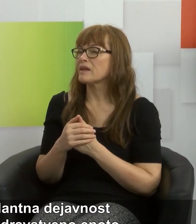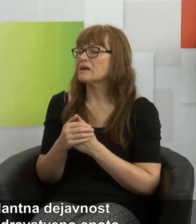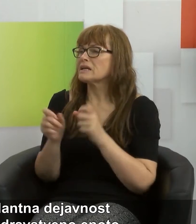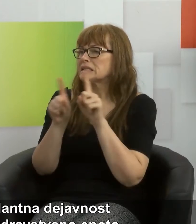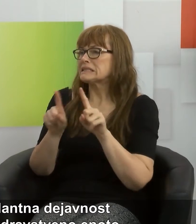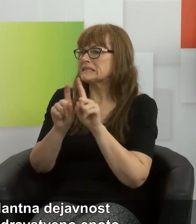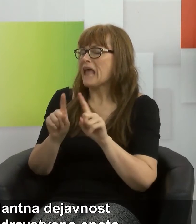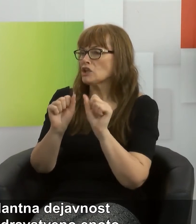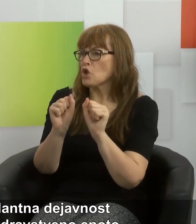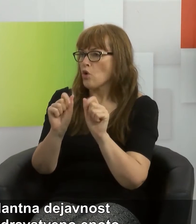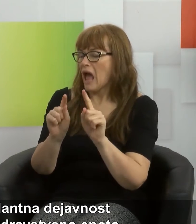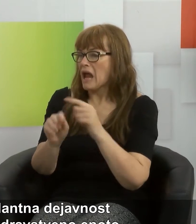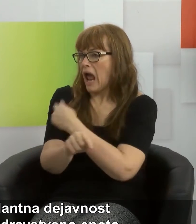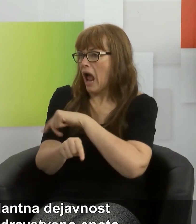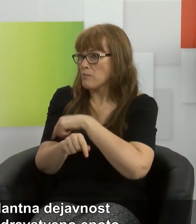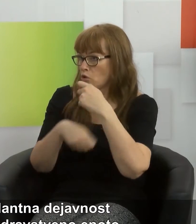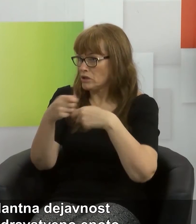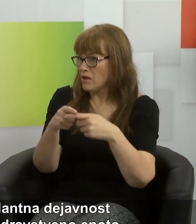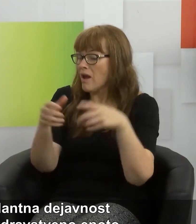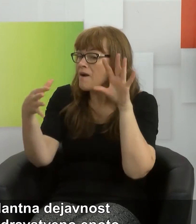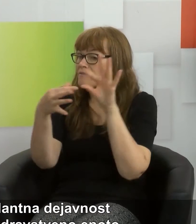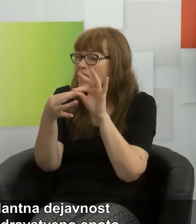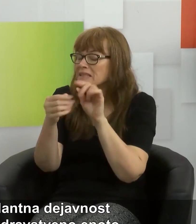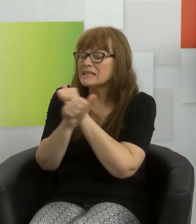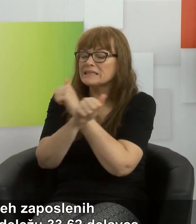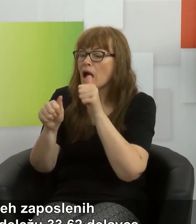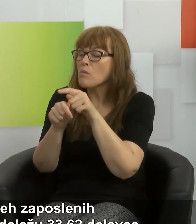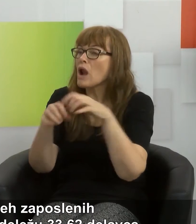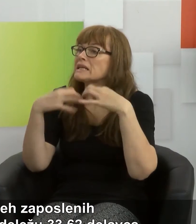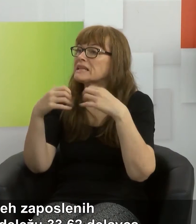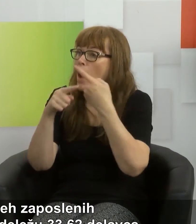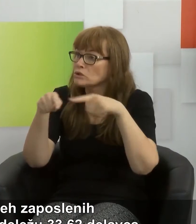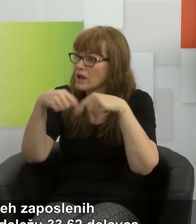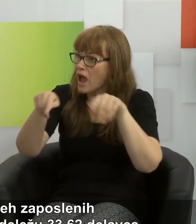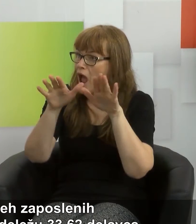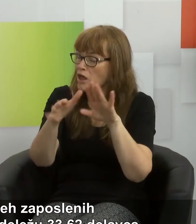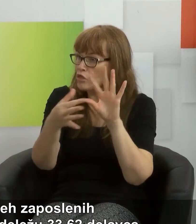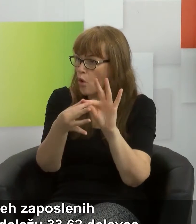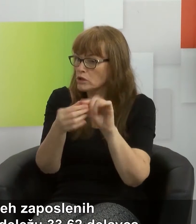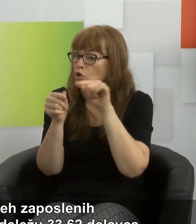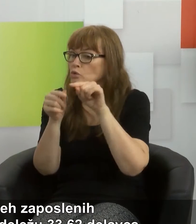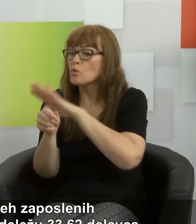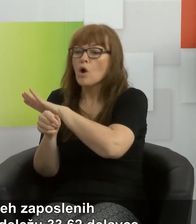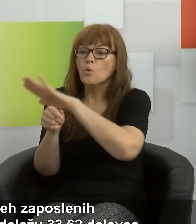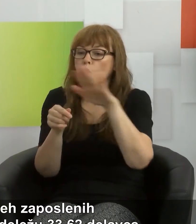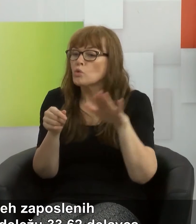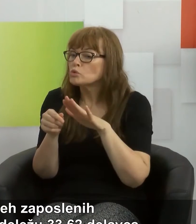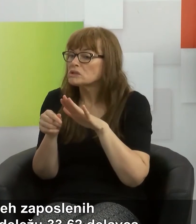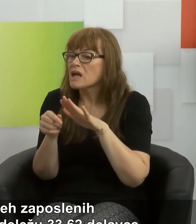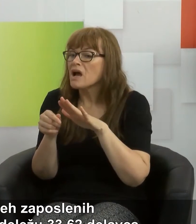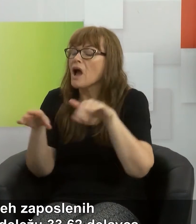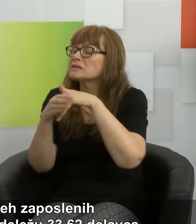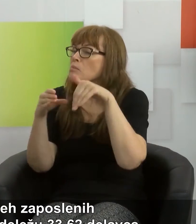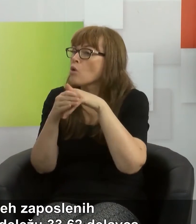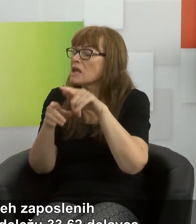Stacionarna ambulantna dejavnost je vezana samo na zdravstveno enoto. Tukaj imamo vseh zaposlenih v zdravstveni